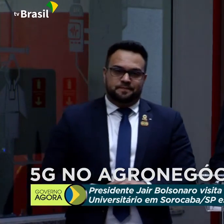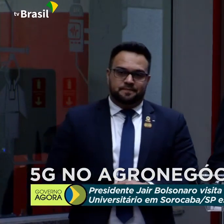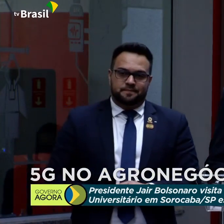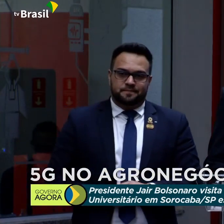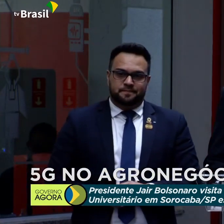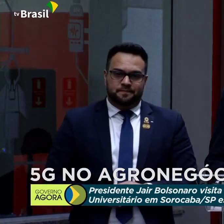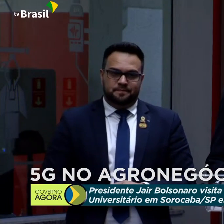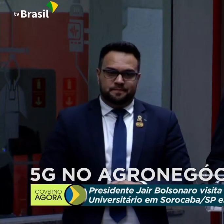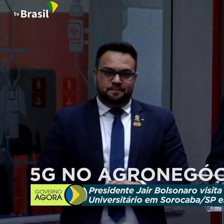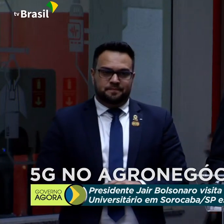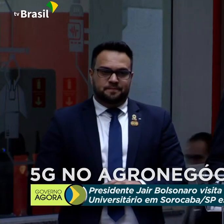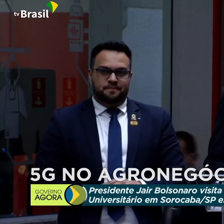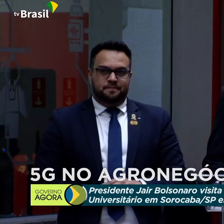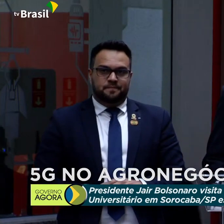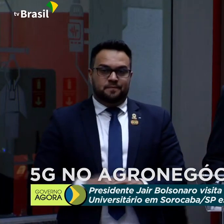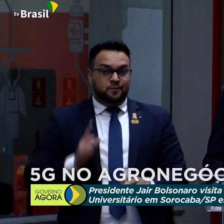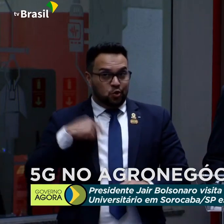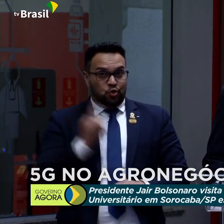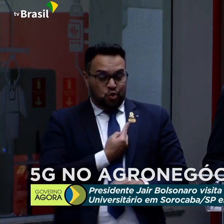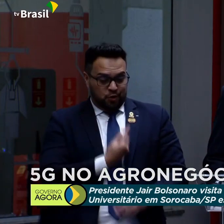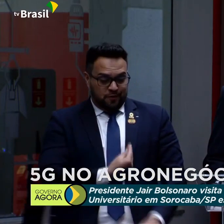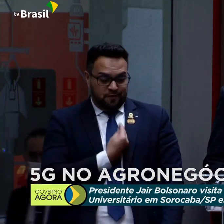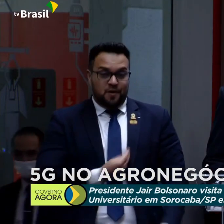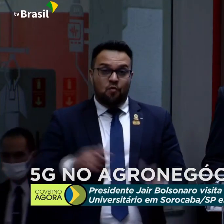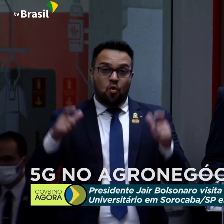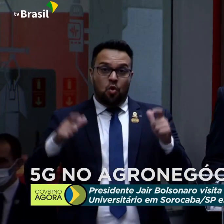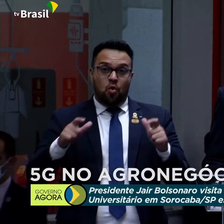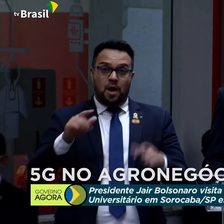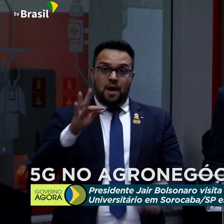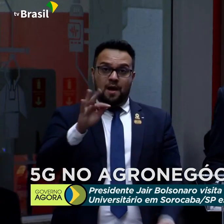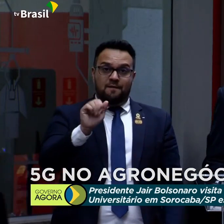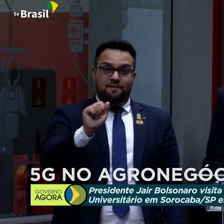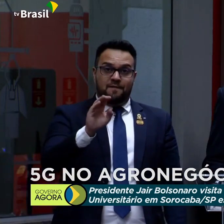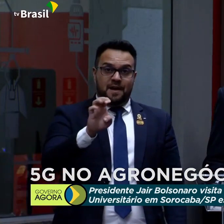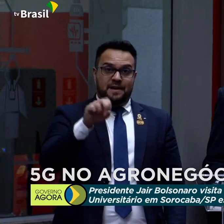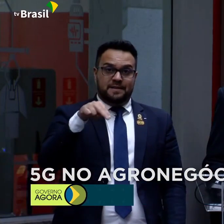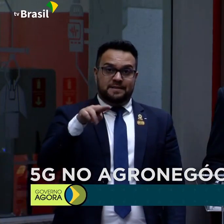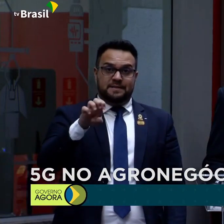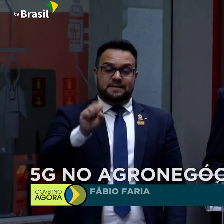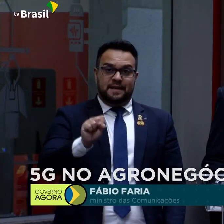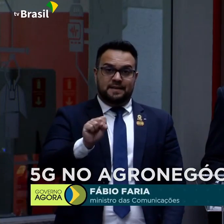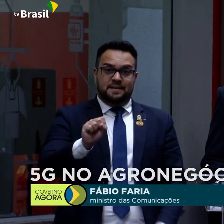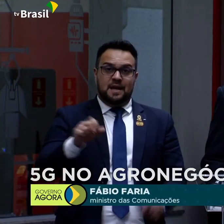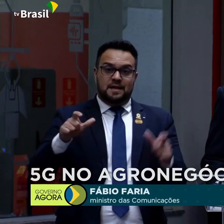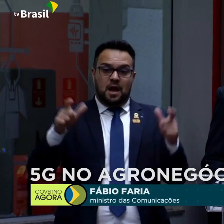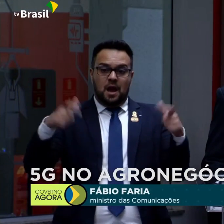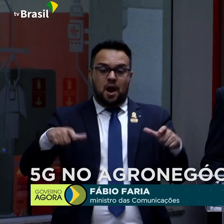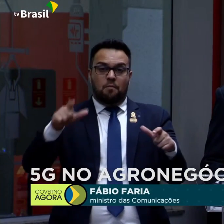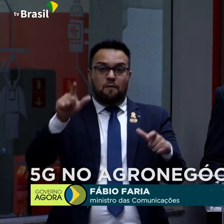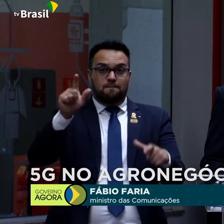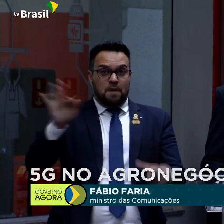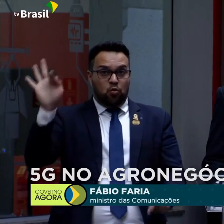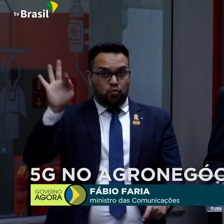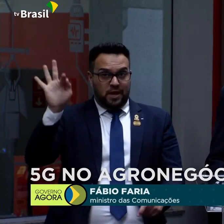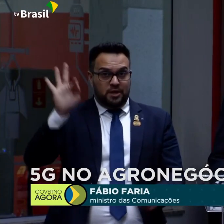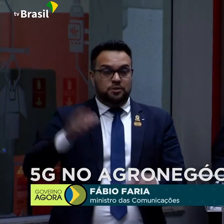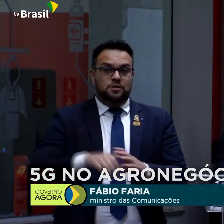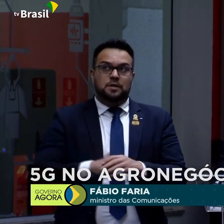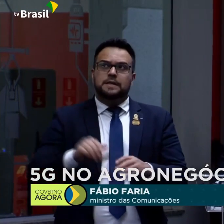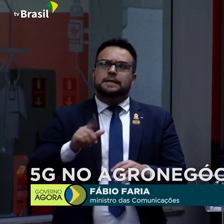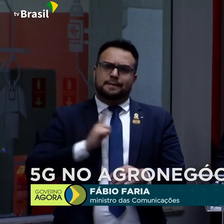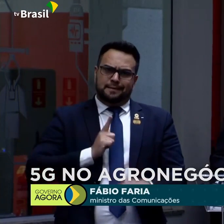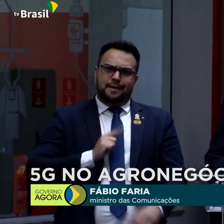Estamos aqui na Facens, nosso Smart Campus. Aqui nós estamos com o